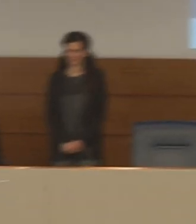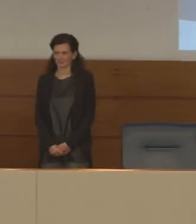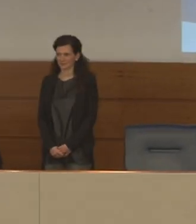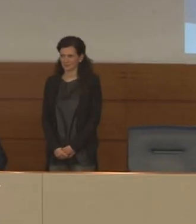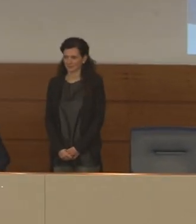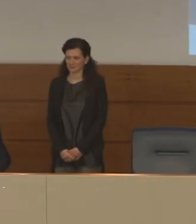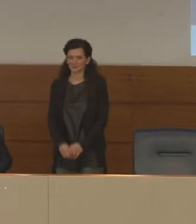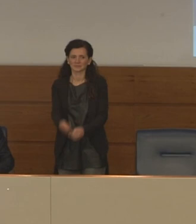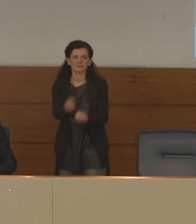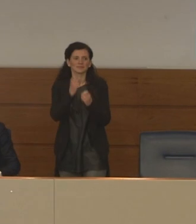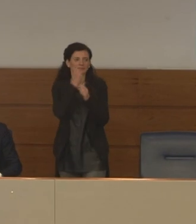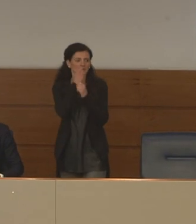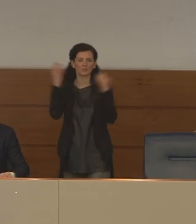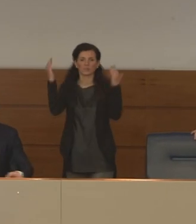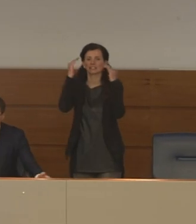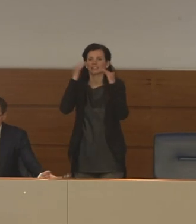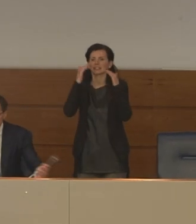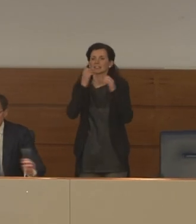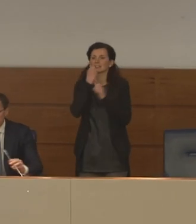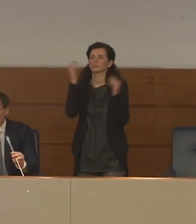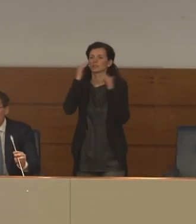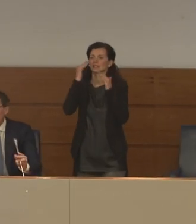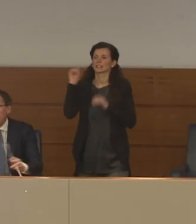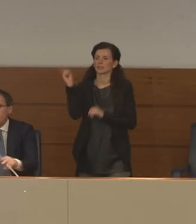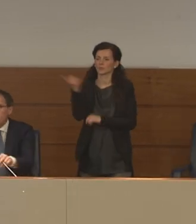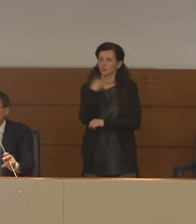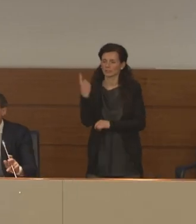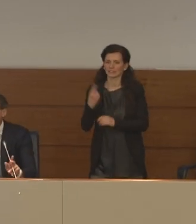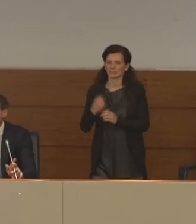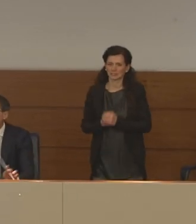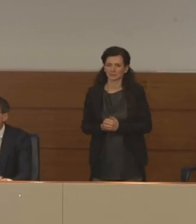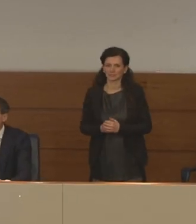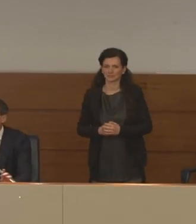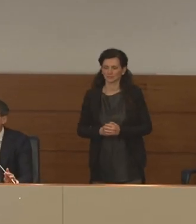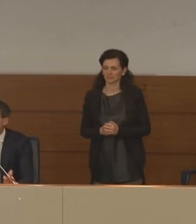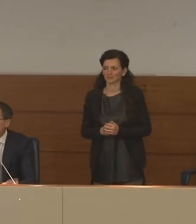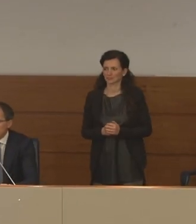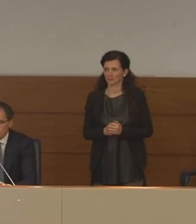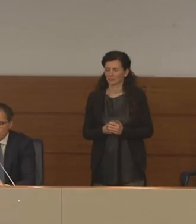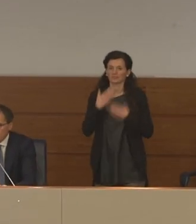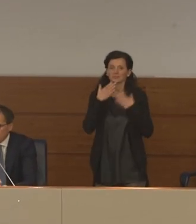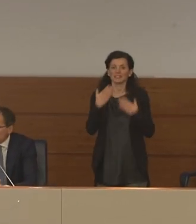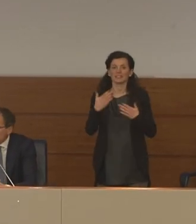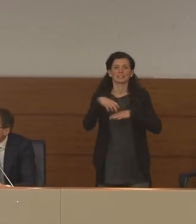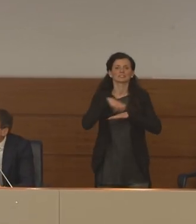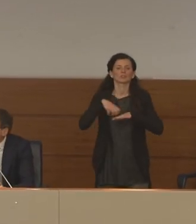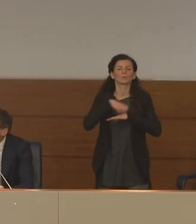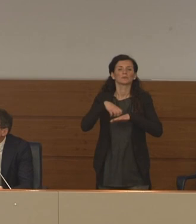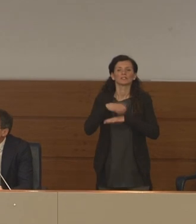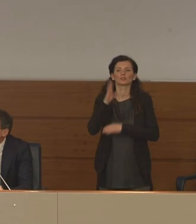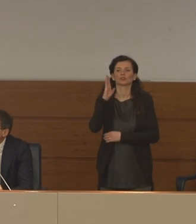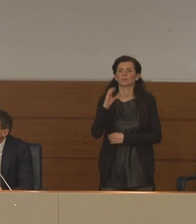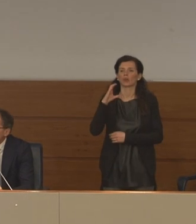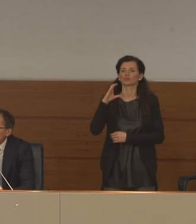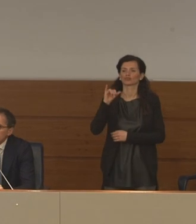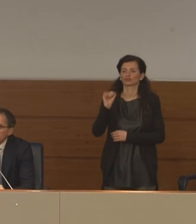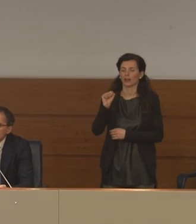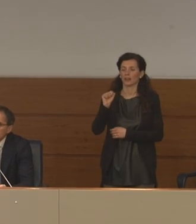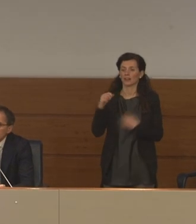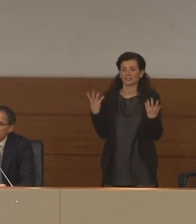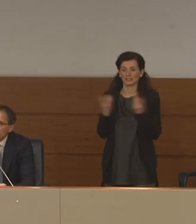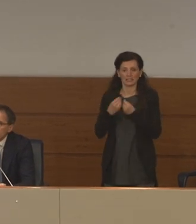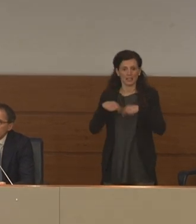buonasera buonasera a tutti ringrazio il ministro boccia che oggi e constato